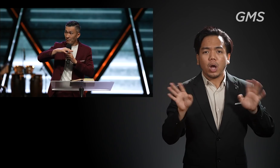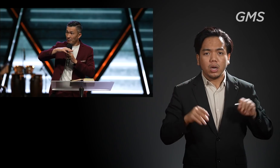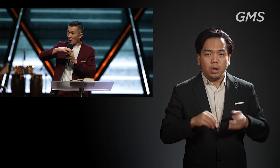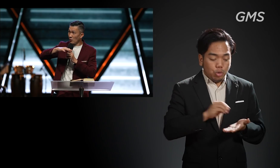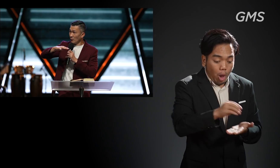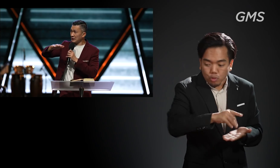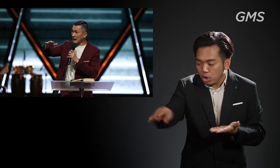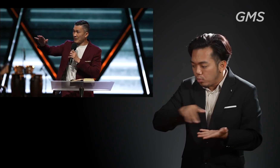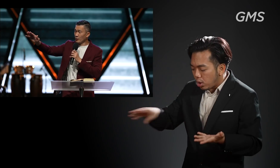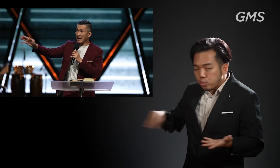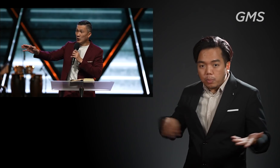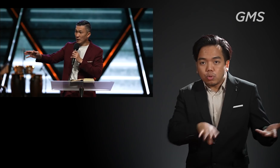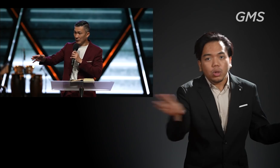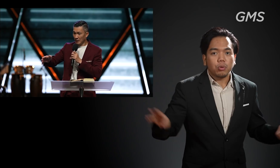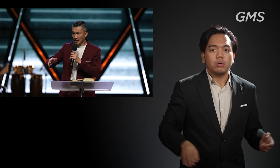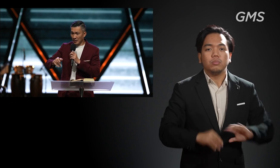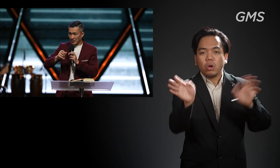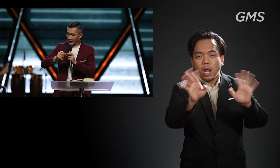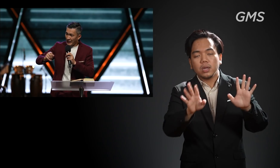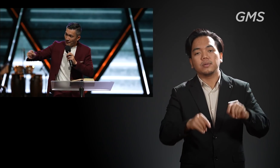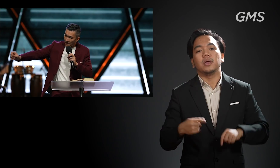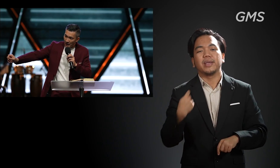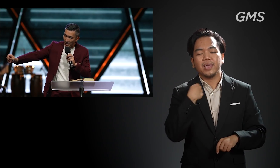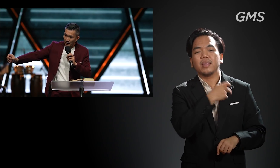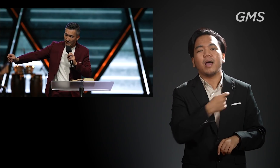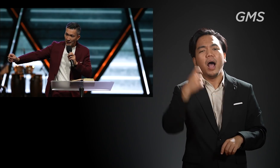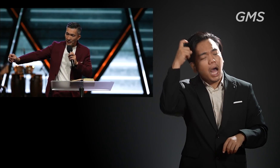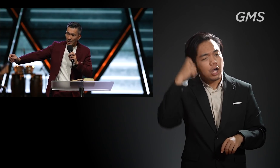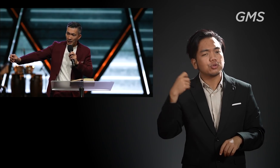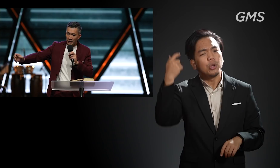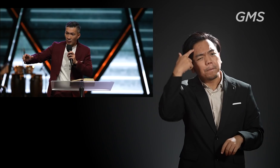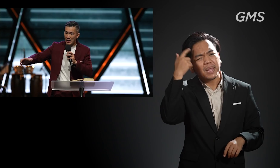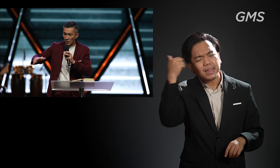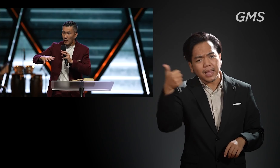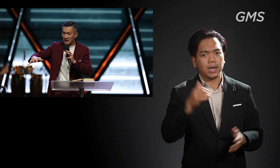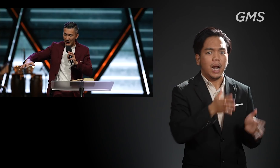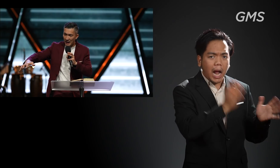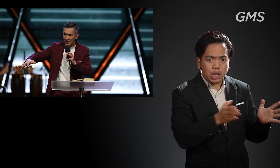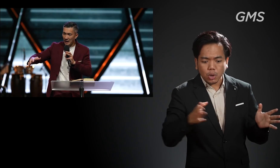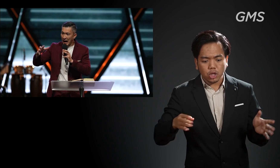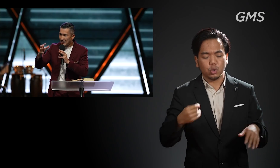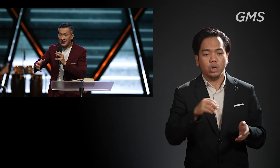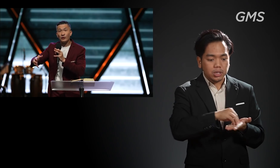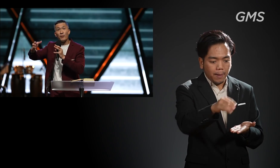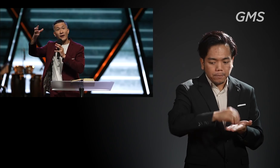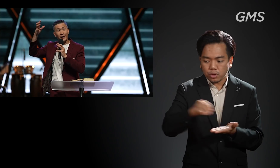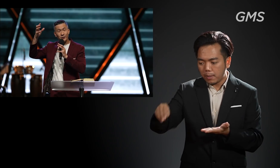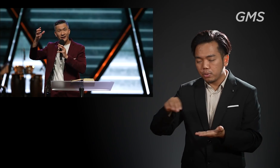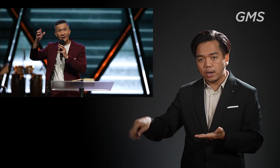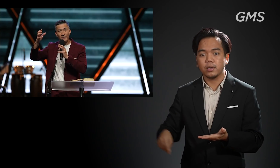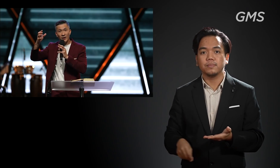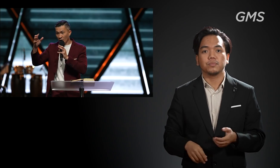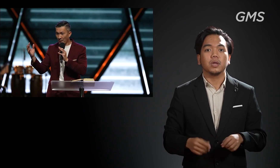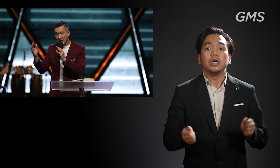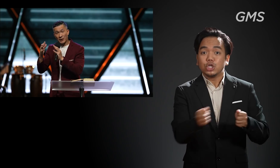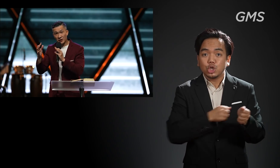kita mau tanam kebun anggur, setiap berapa luas tanah, ada satu pohon